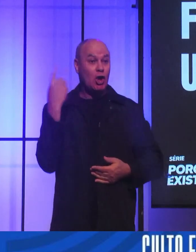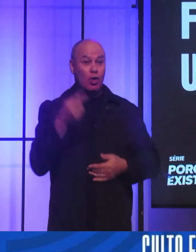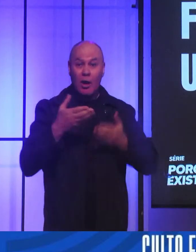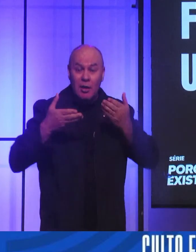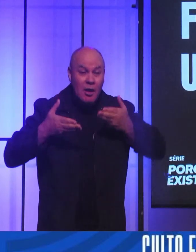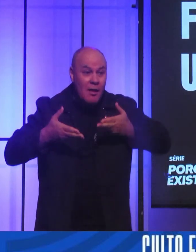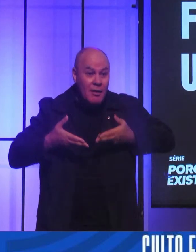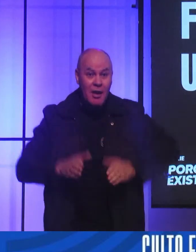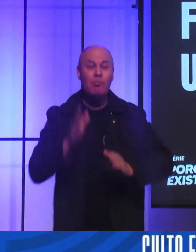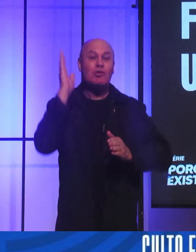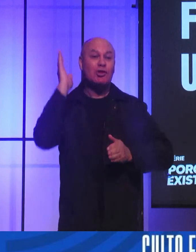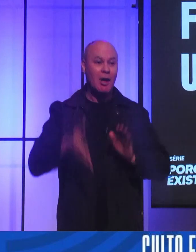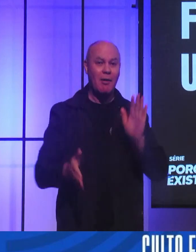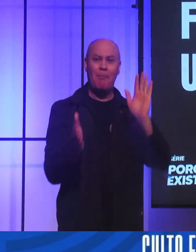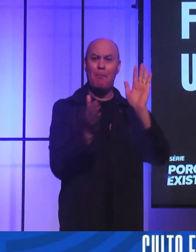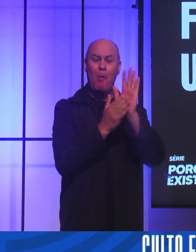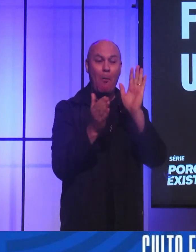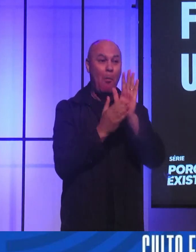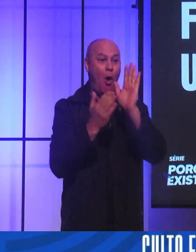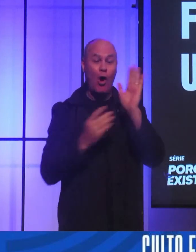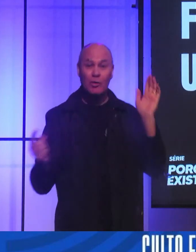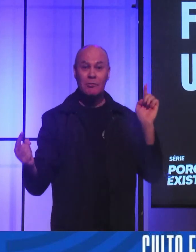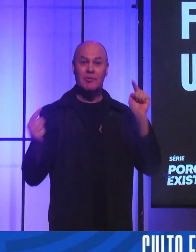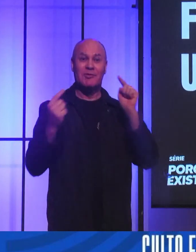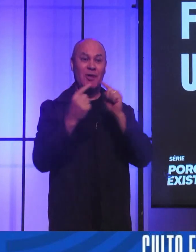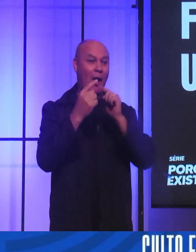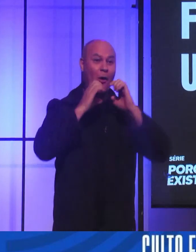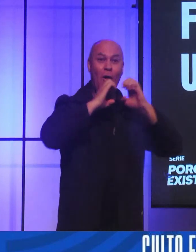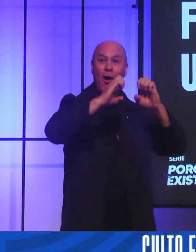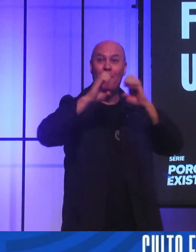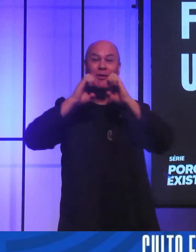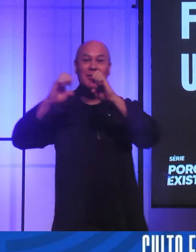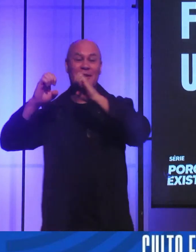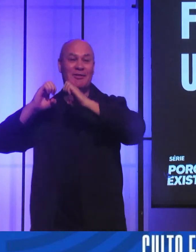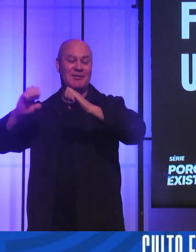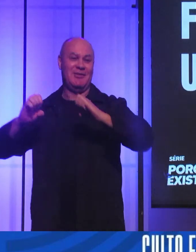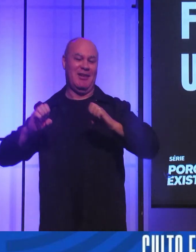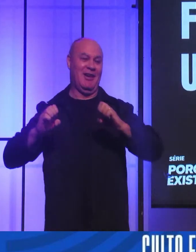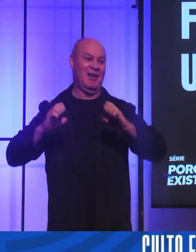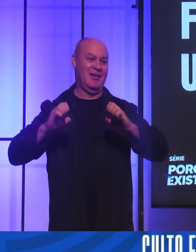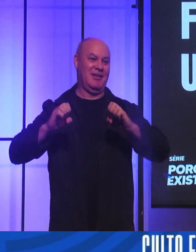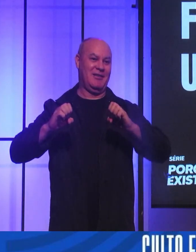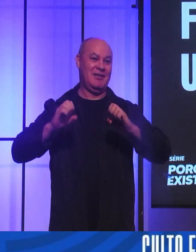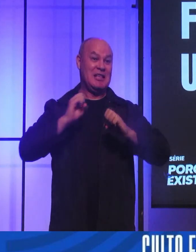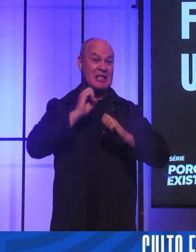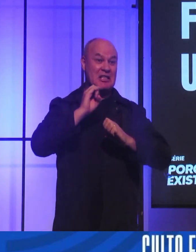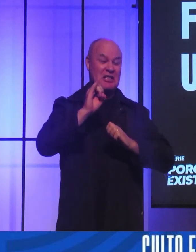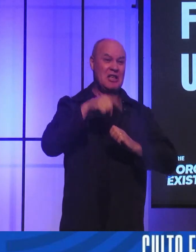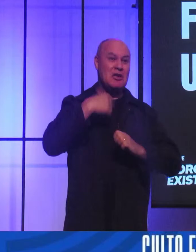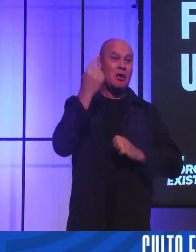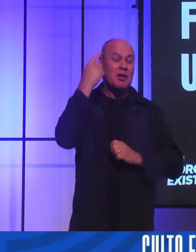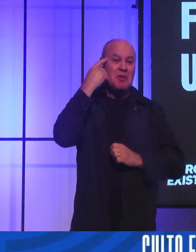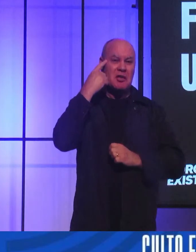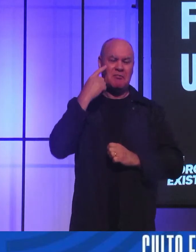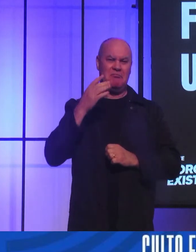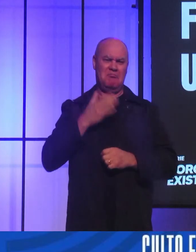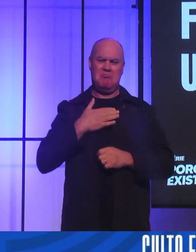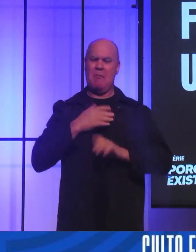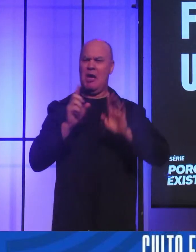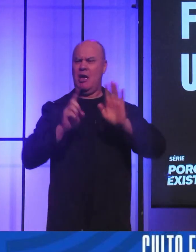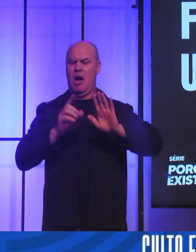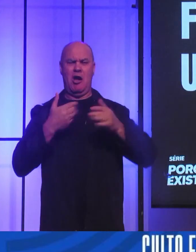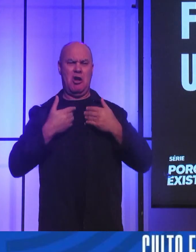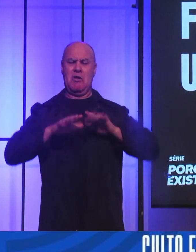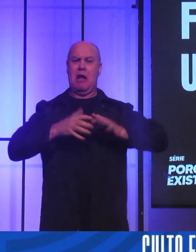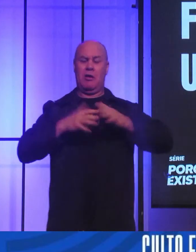missão. E se essa missão não alcança plenitude em nós, estamos desperdiçando a nossa vida.